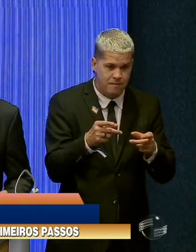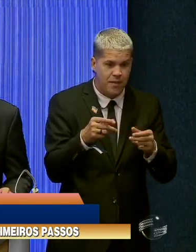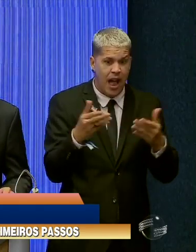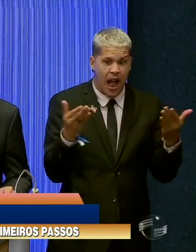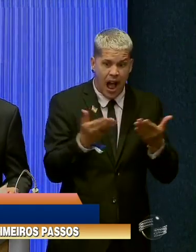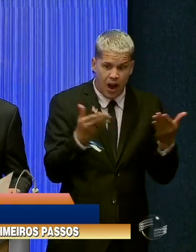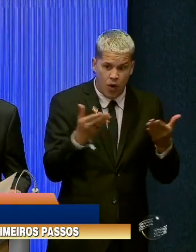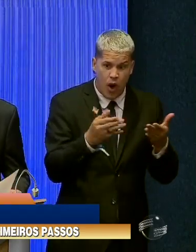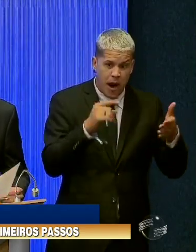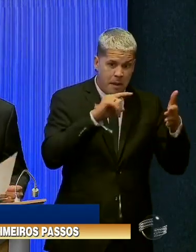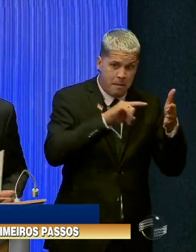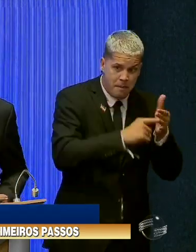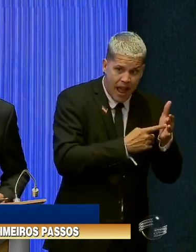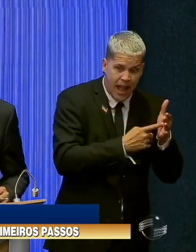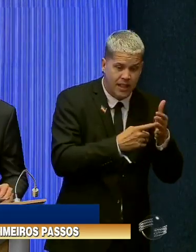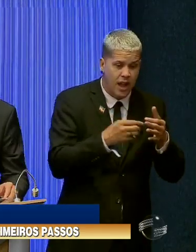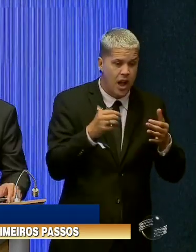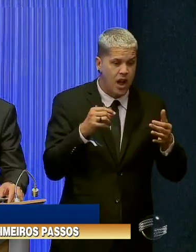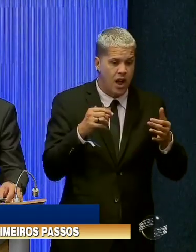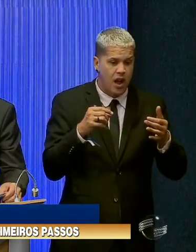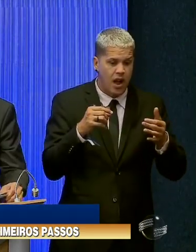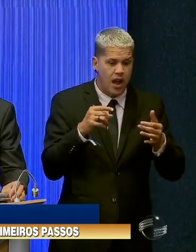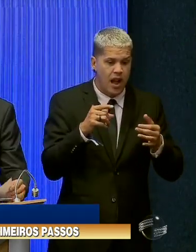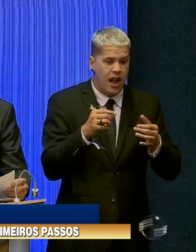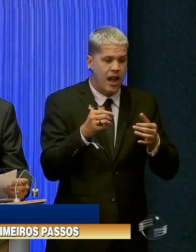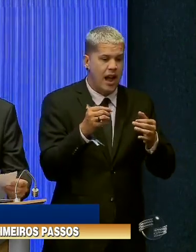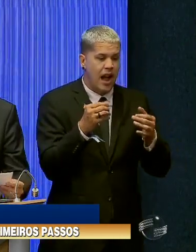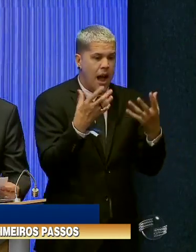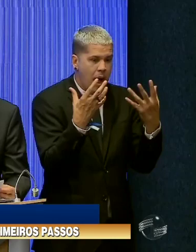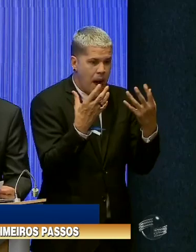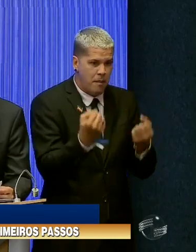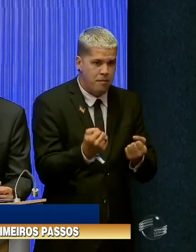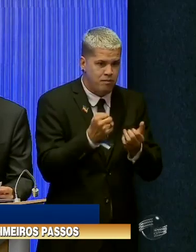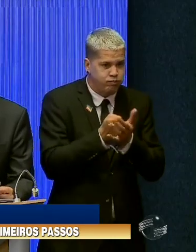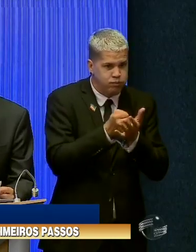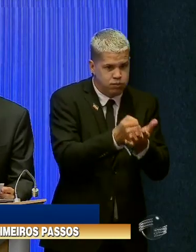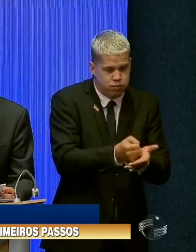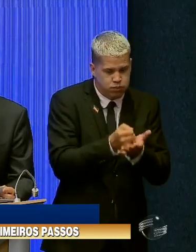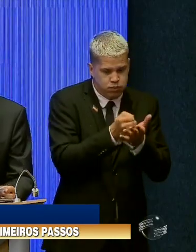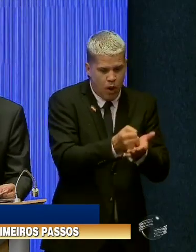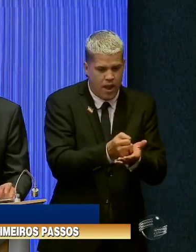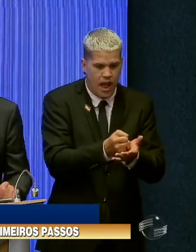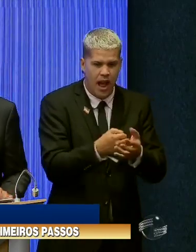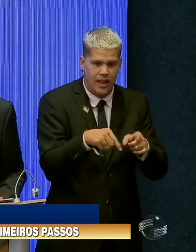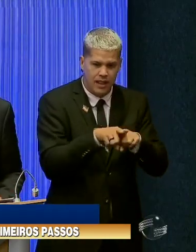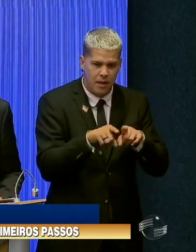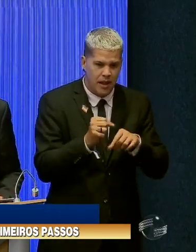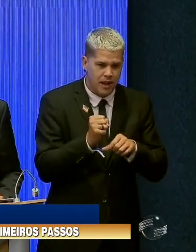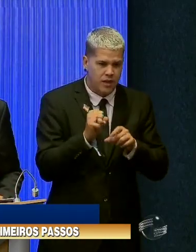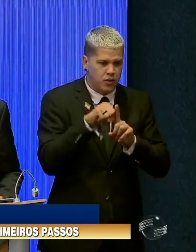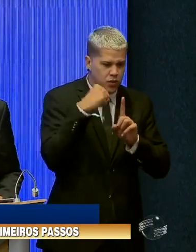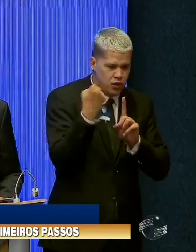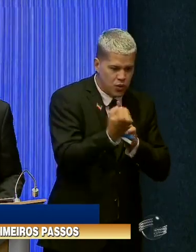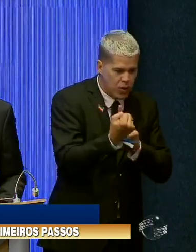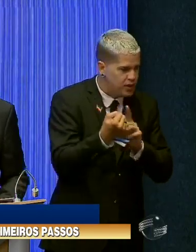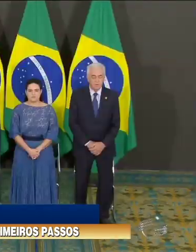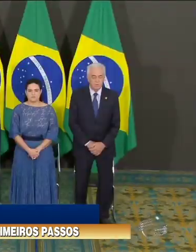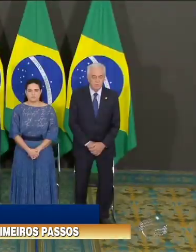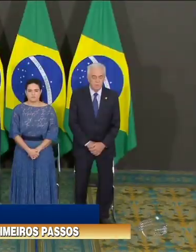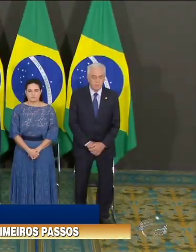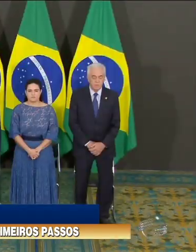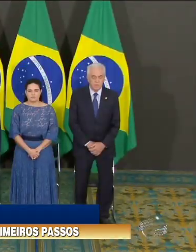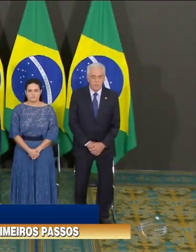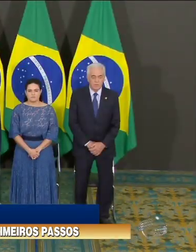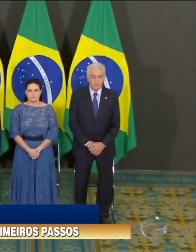o papel da empresa na oferta de cidadania como parceira dos programas sociais destinados à população